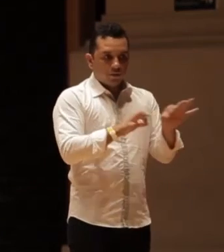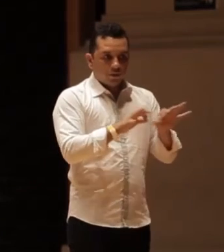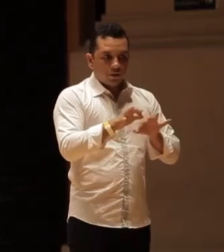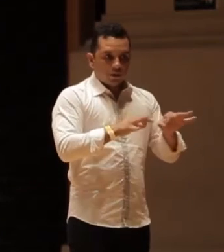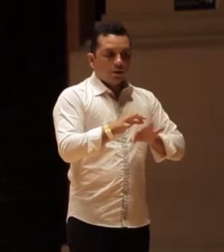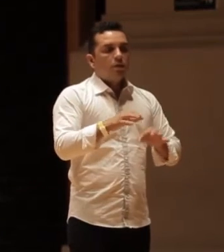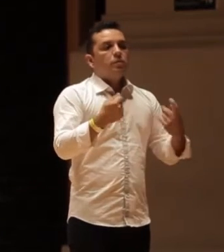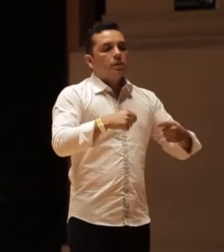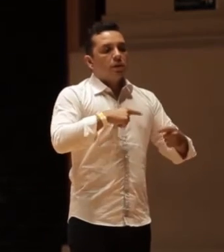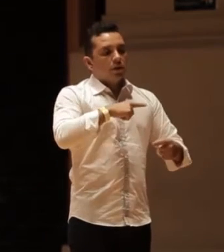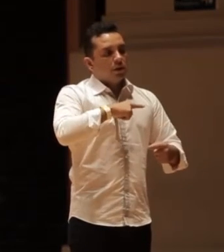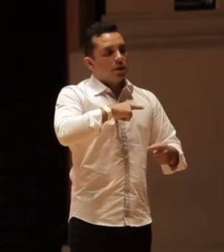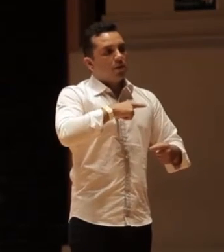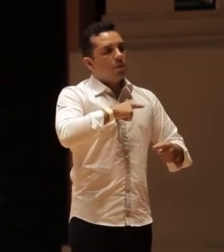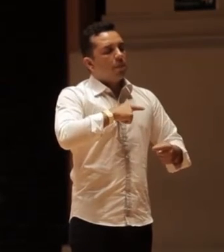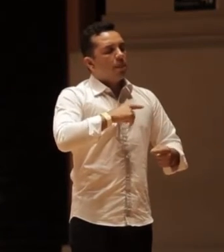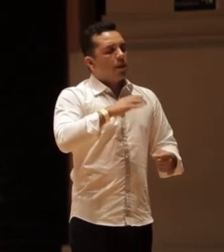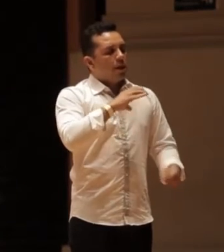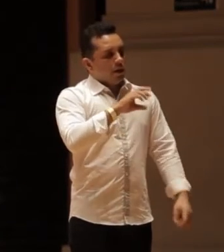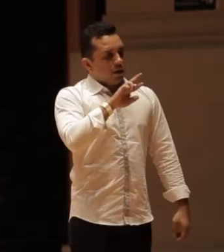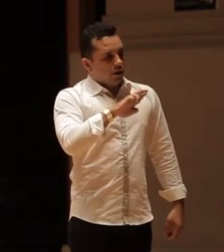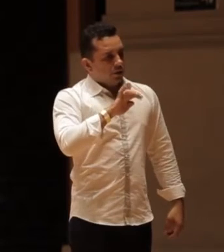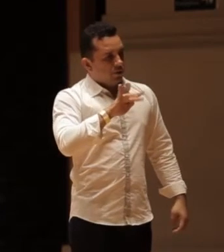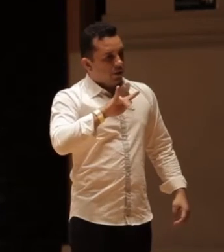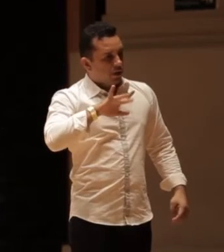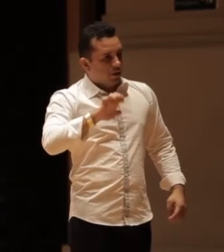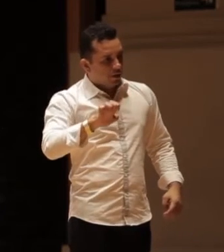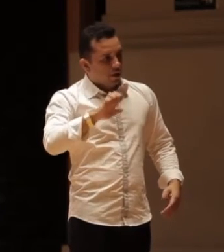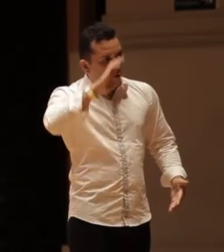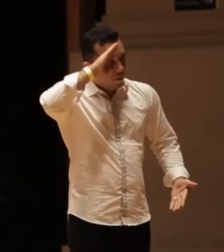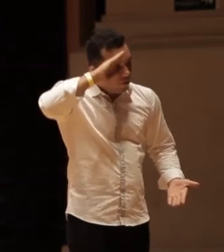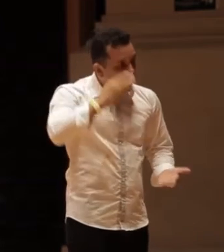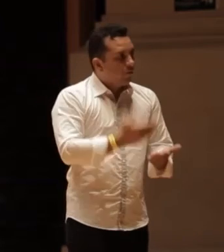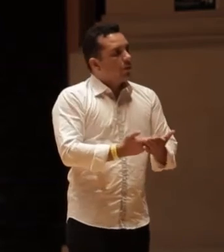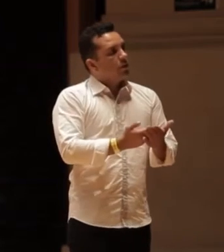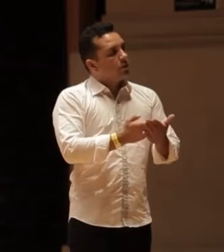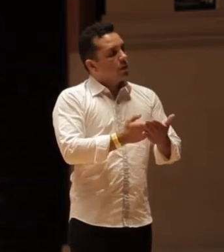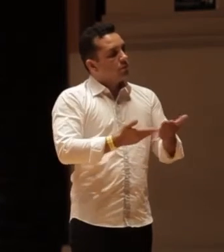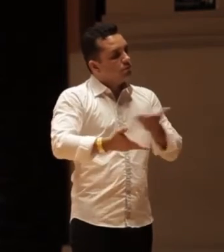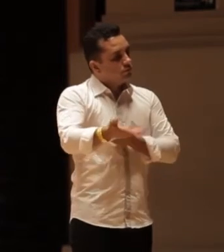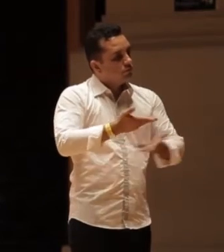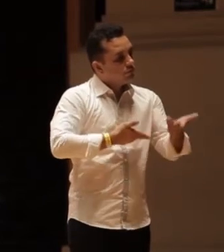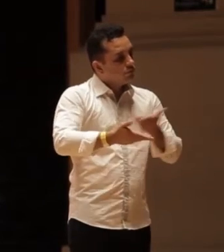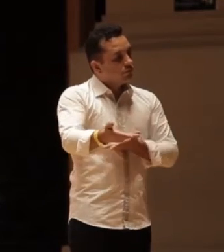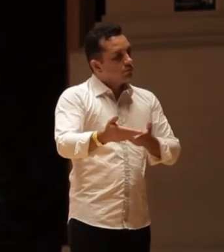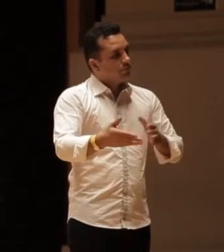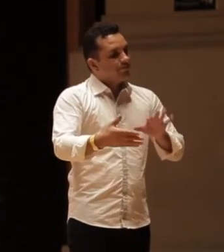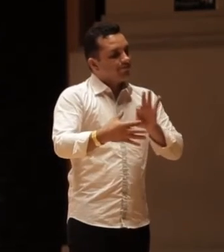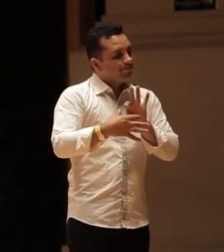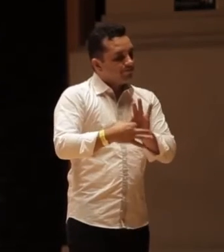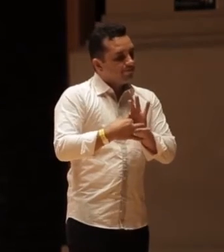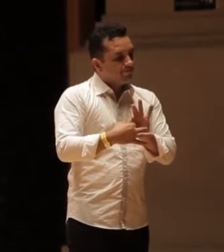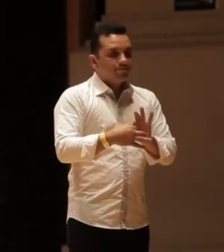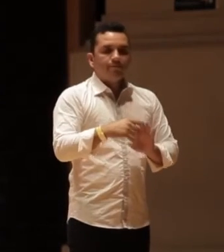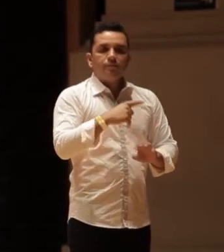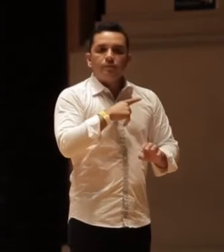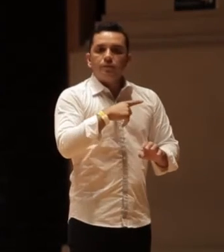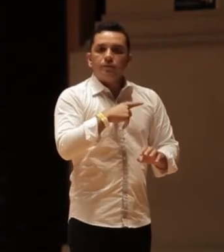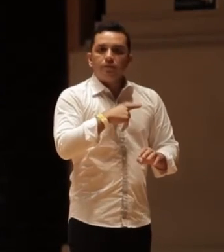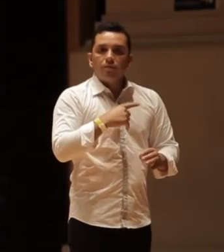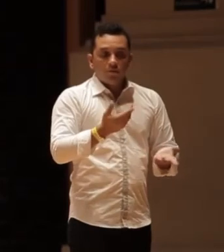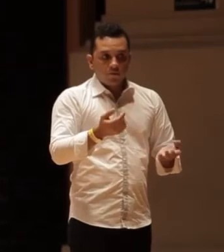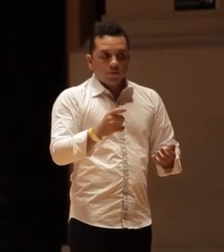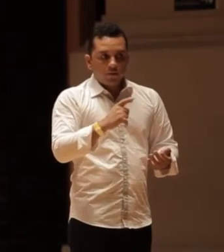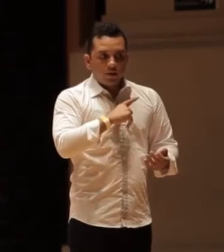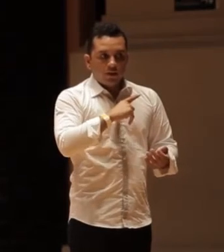crédibilidade construção de confiança na relação de parceria então observe com essas ações que